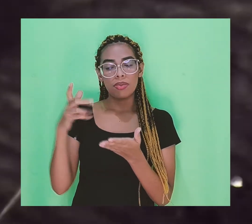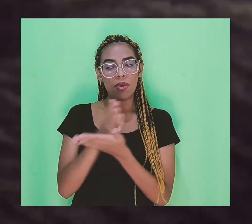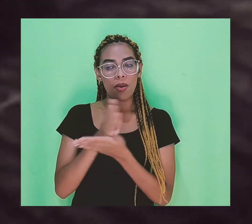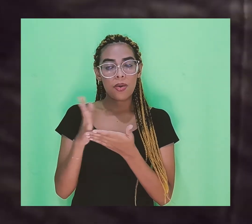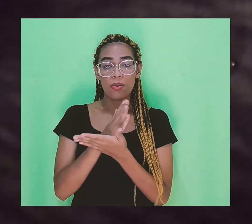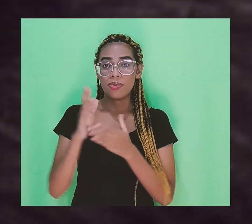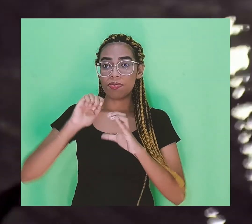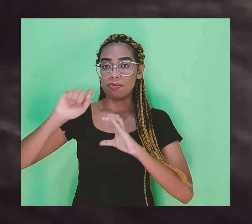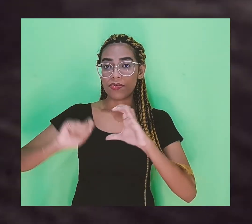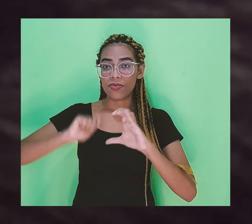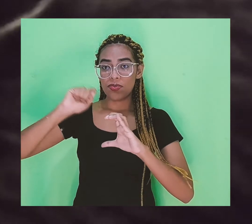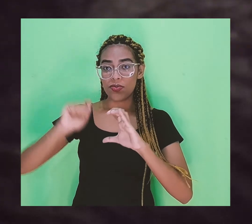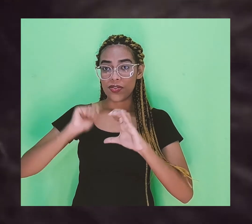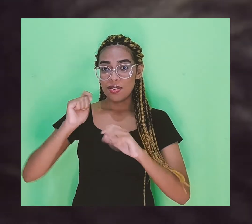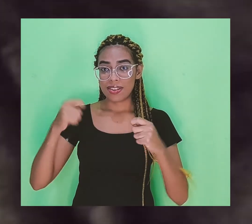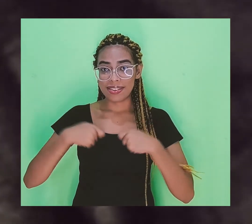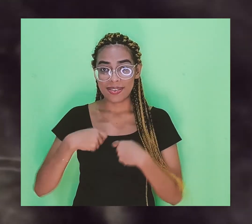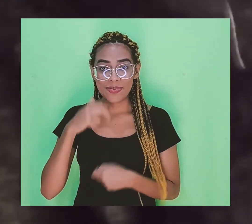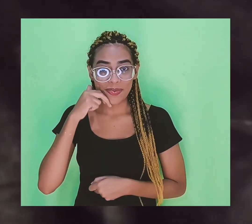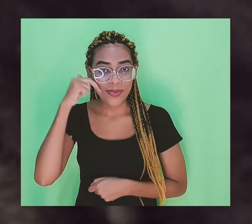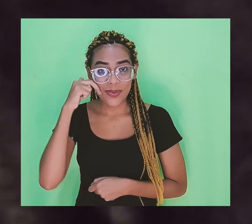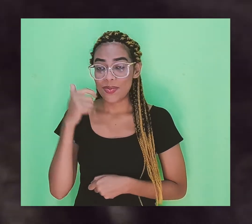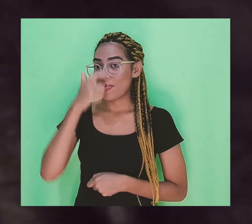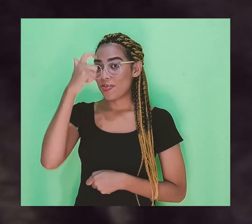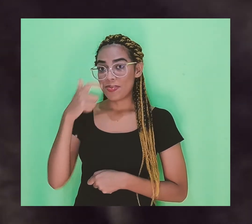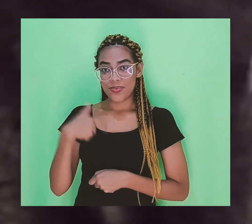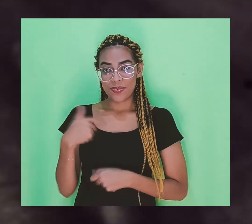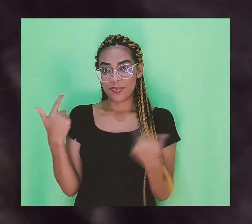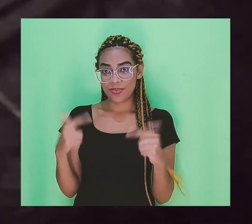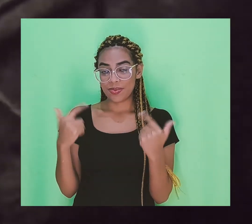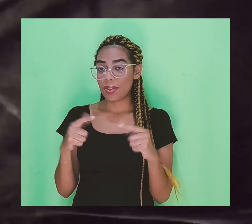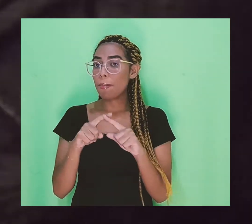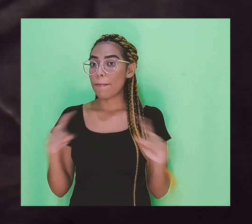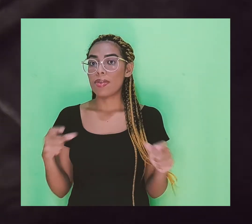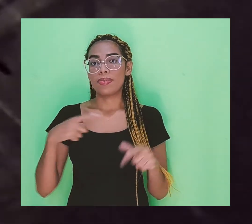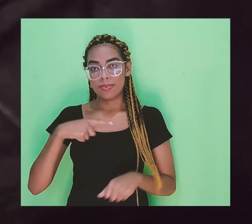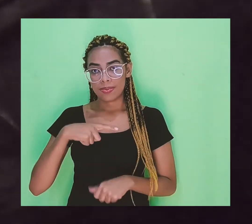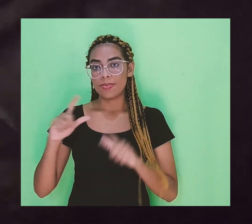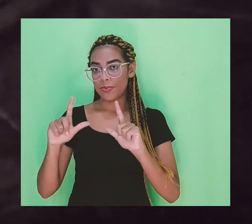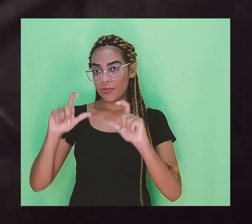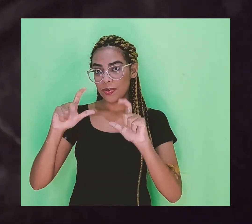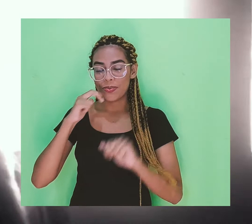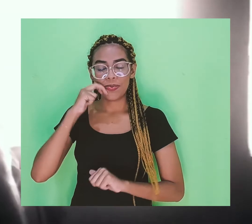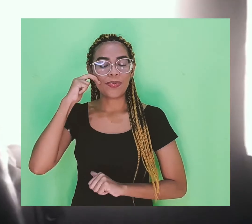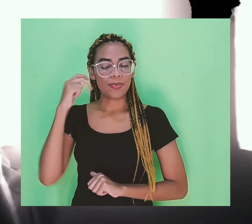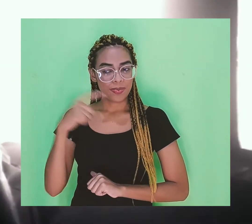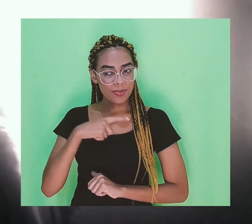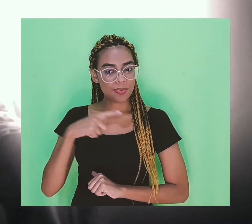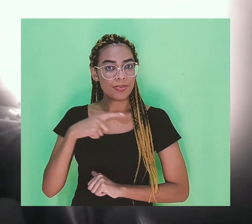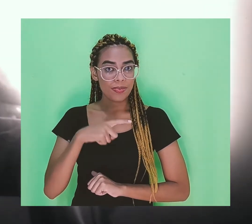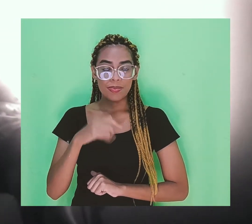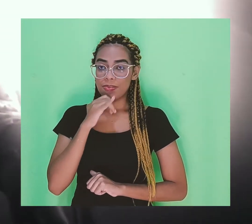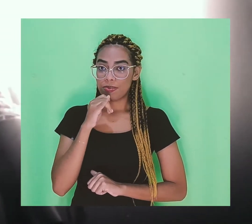Eu não sou da época de vídeos constrangedores, mas de fotografias constrangedoras, né? Então, assim, sabe